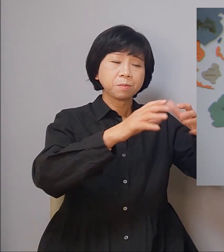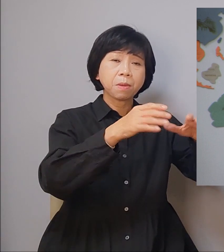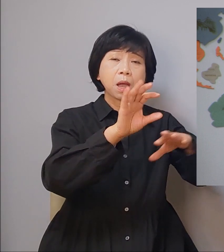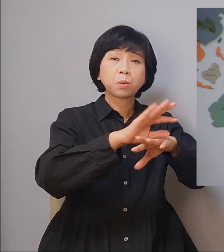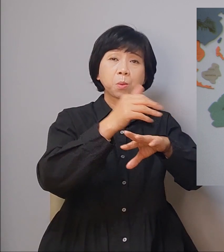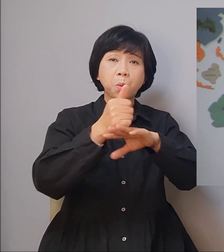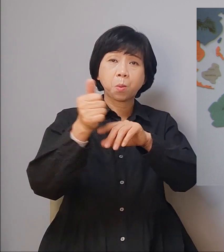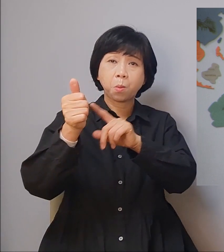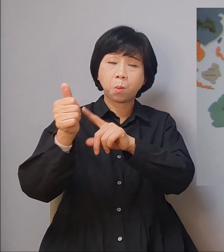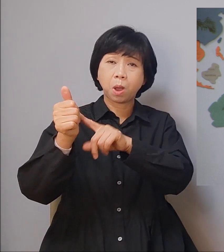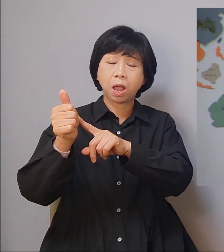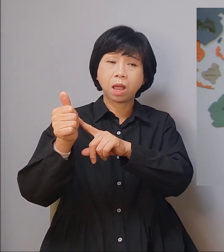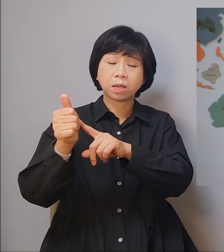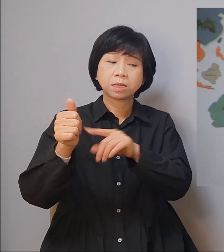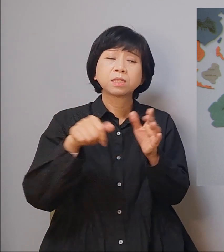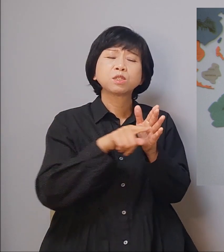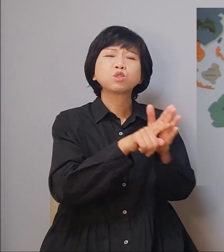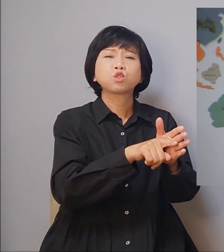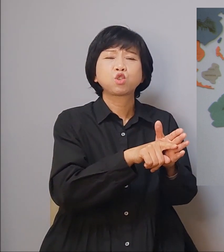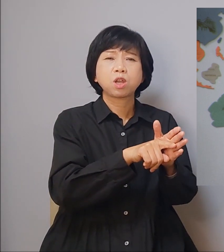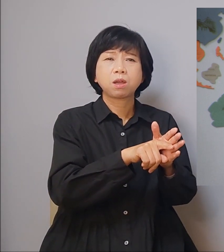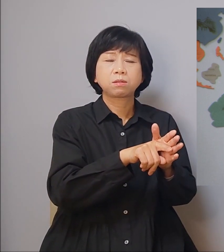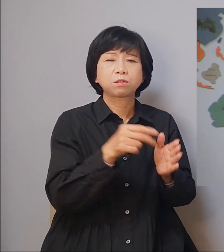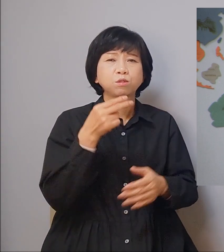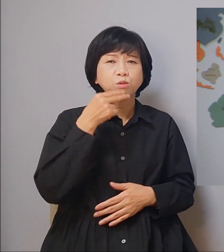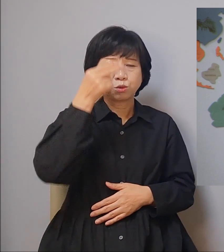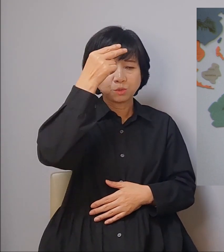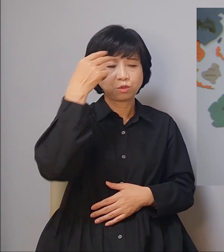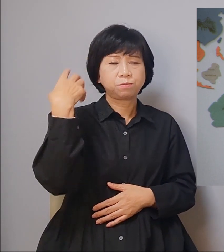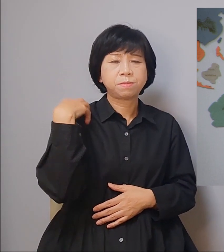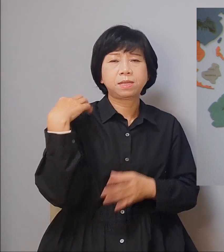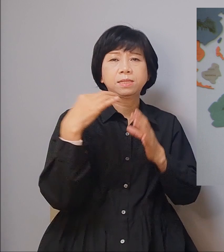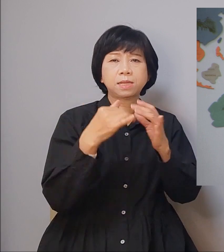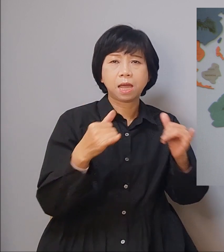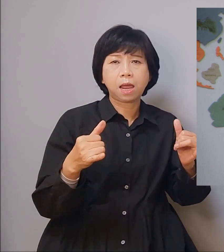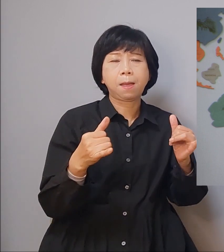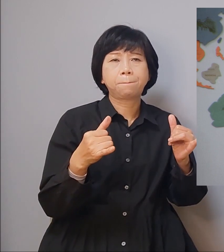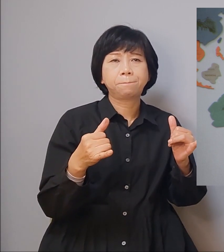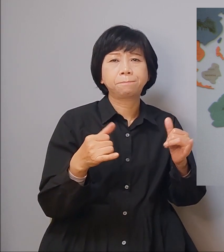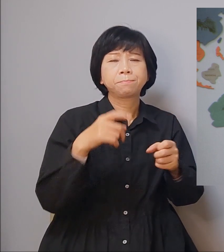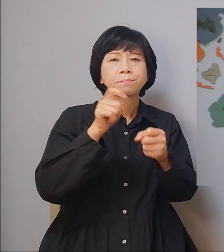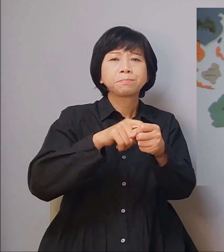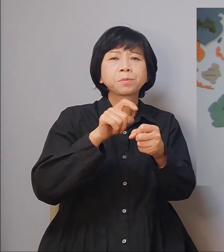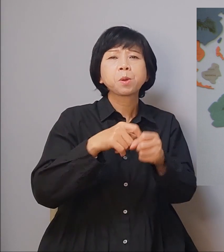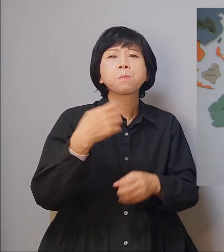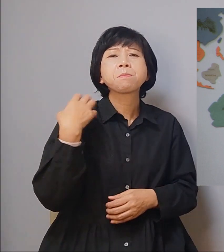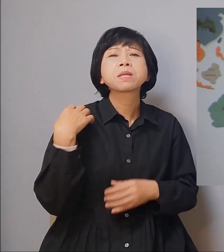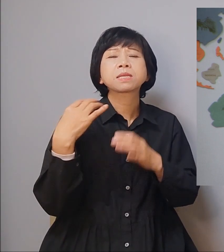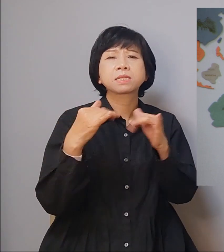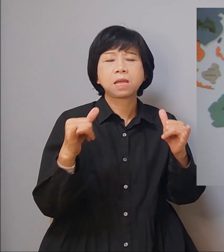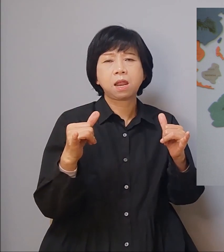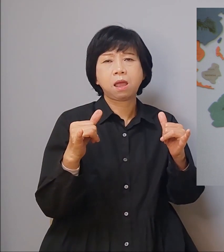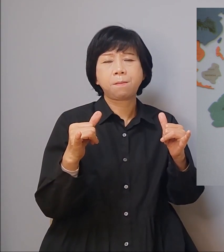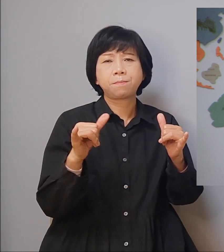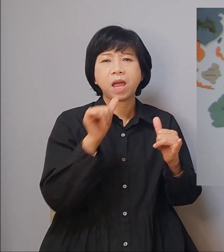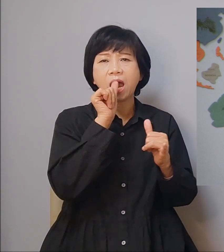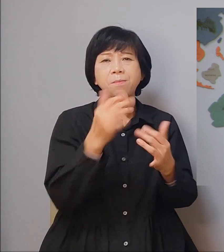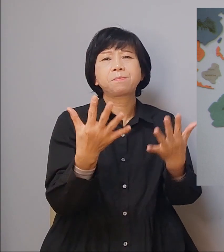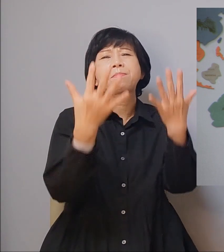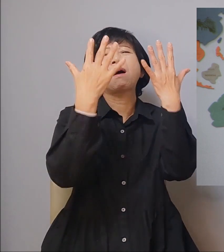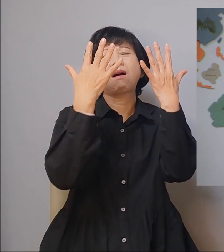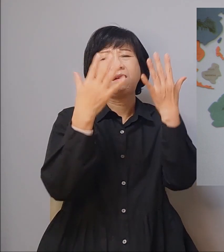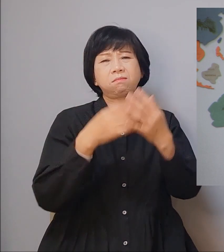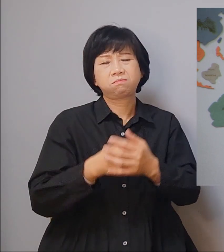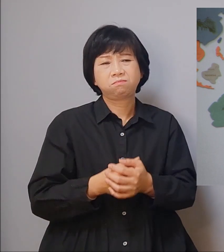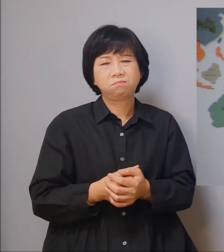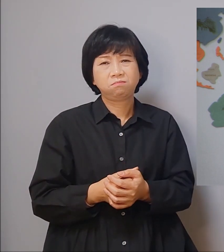굽는 관원장이 공경에 처합니다. 사형 선고를 받은 것으로 보아 아무래도 영모에